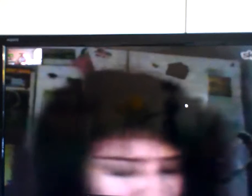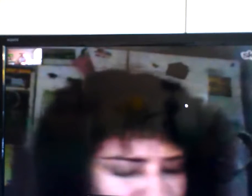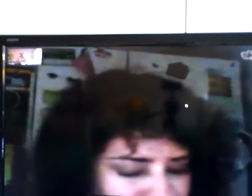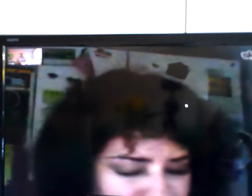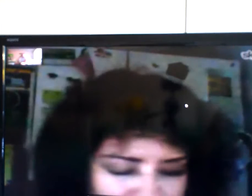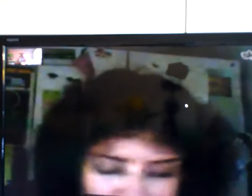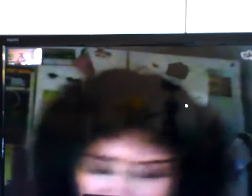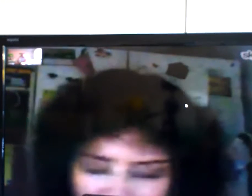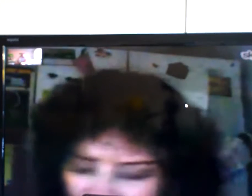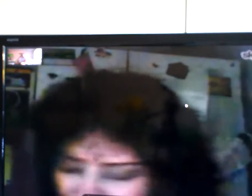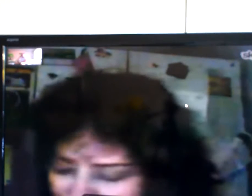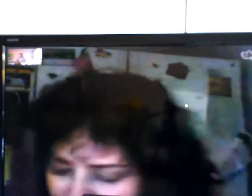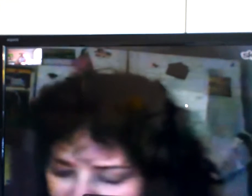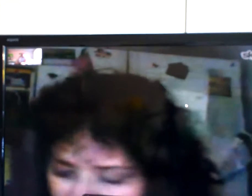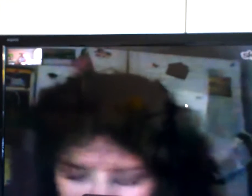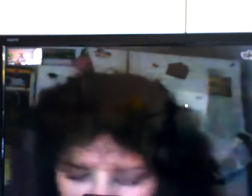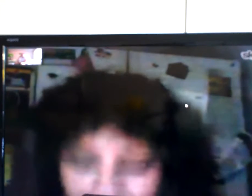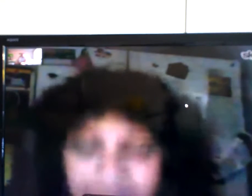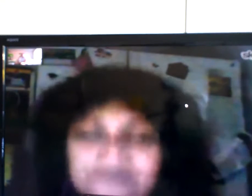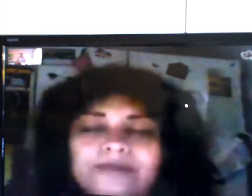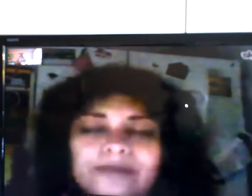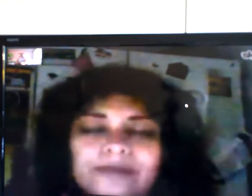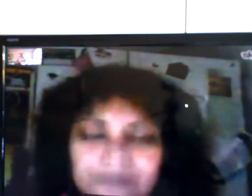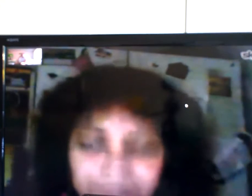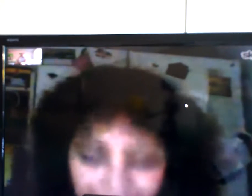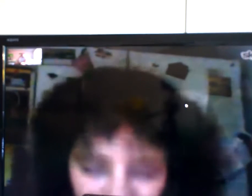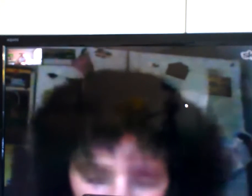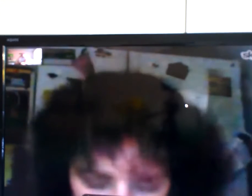esta fue la decoración se garcía en un demonio google+ humano